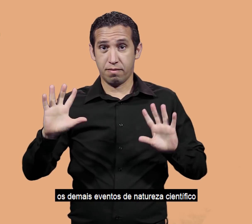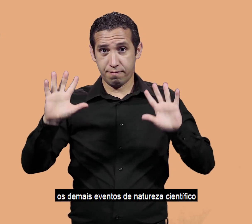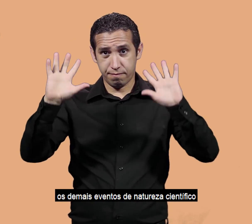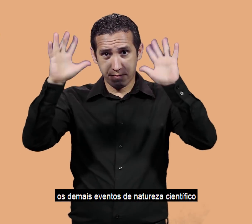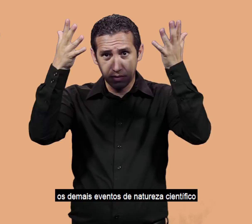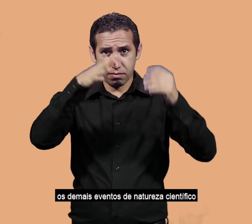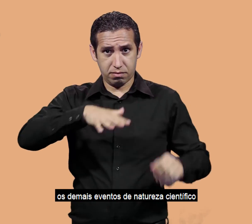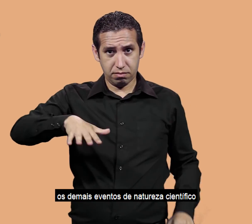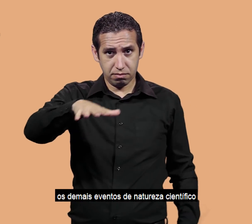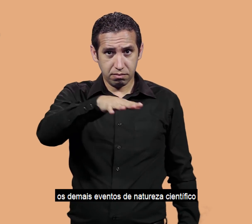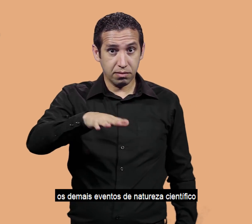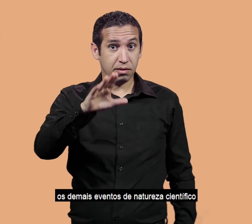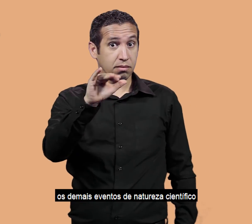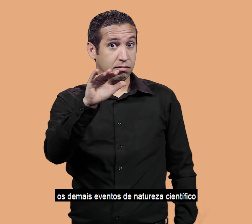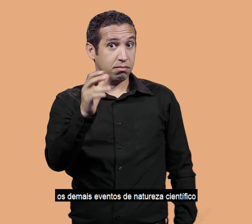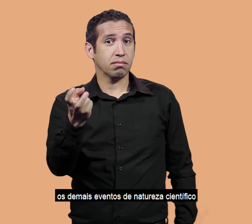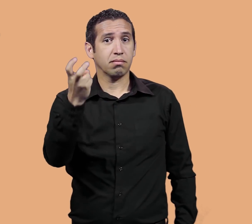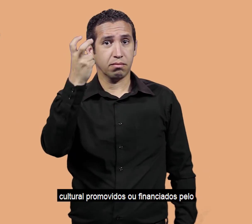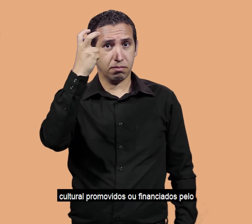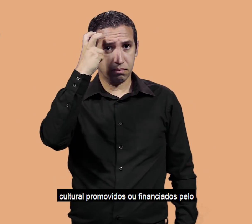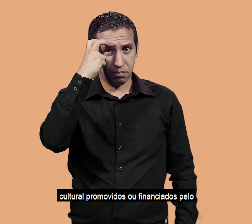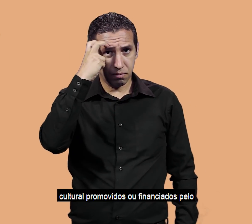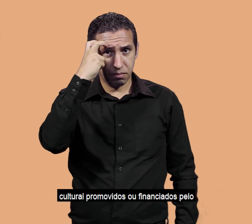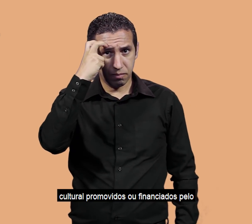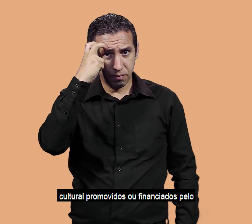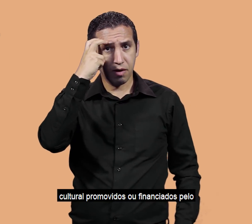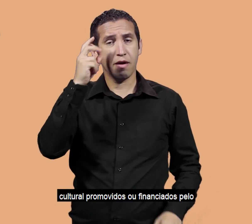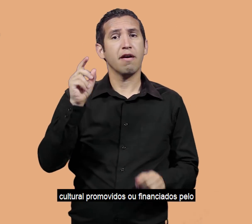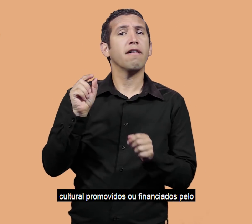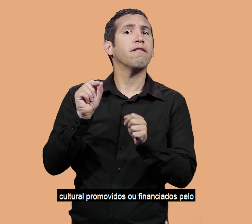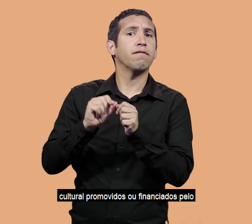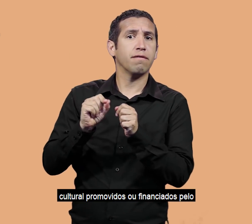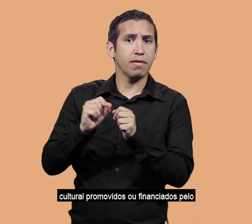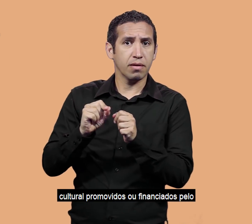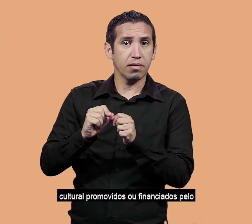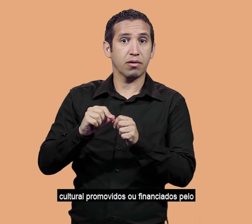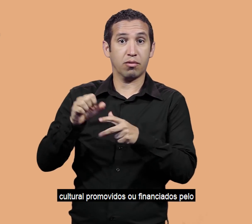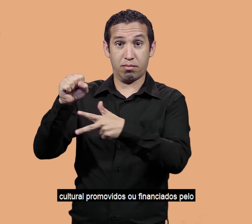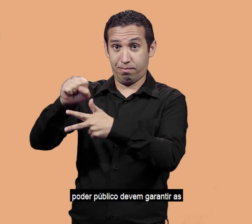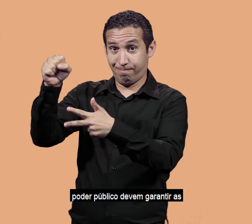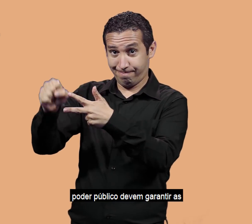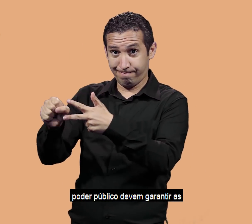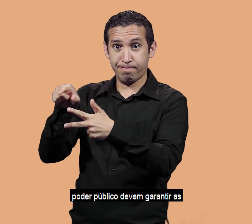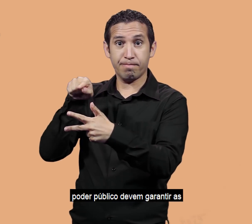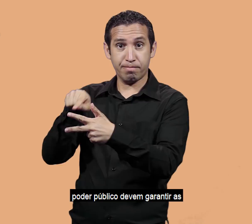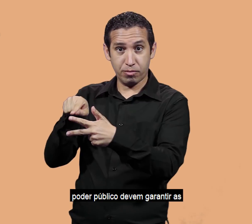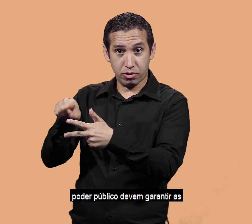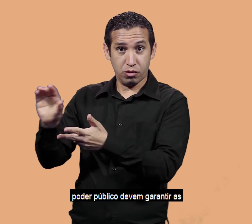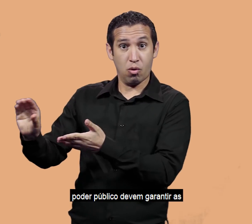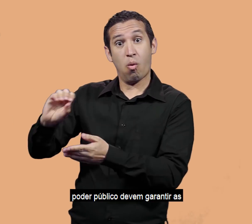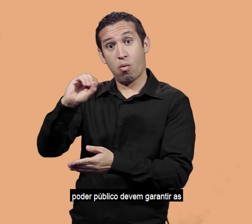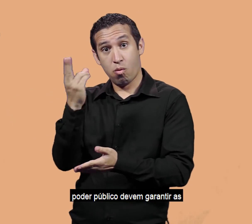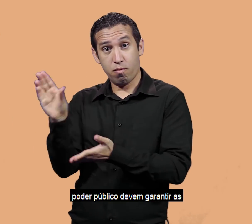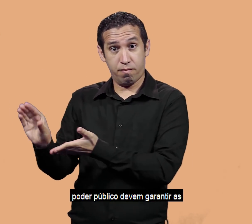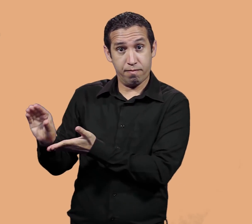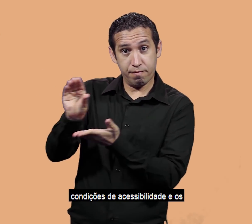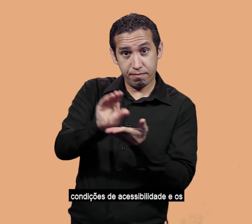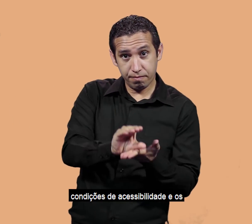científico cultural promovidos ou financiados pelo poder público devem garantir as condições de